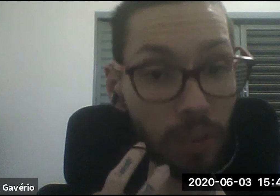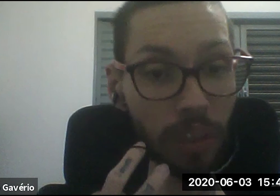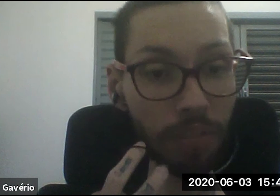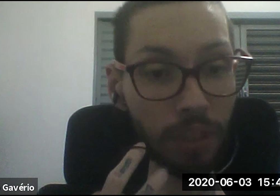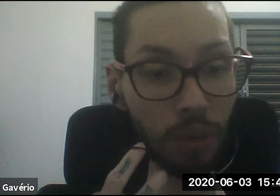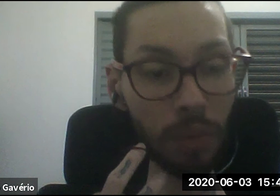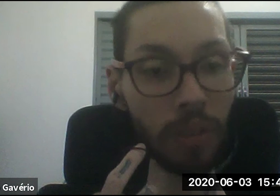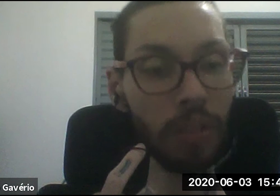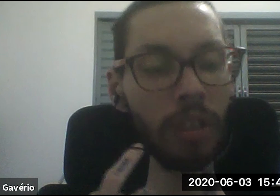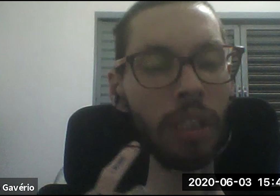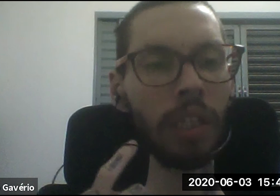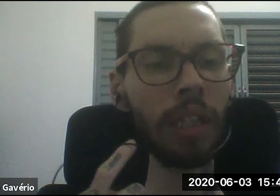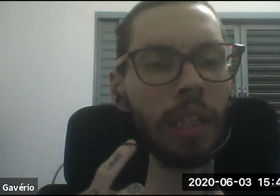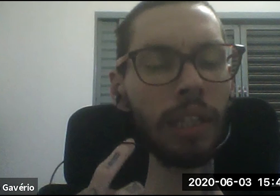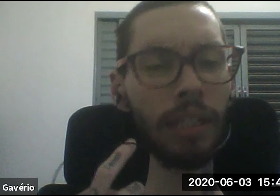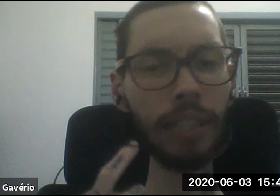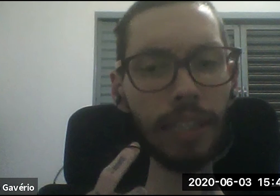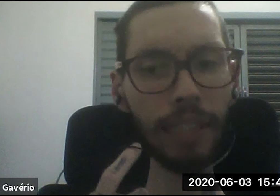Eu acho que esse é um desafio,